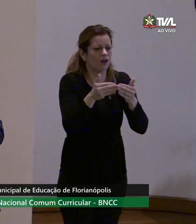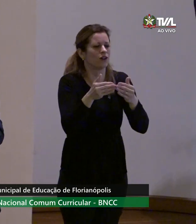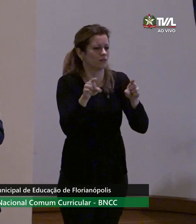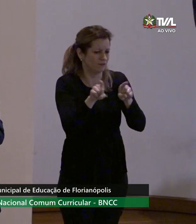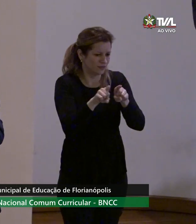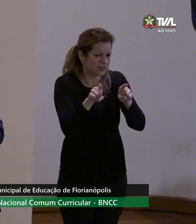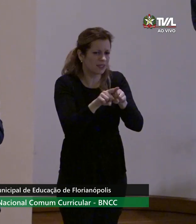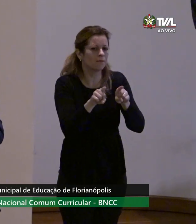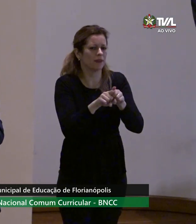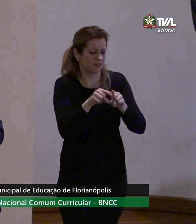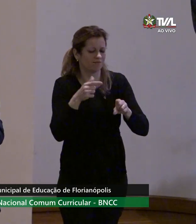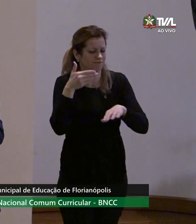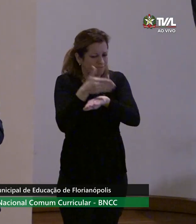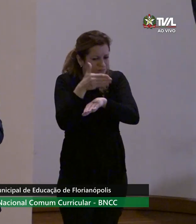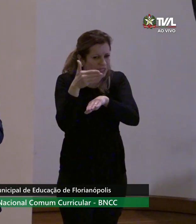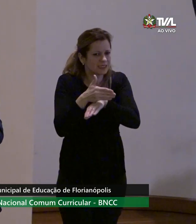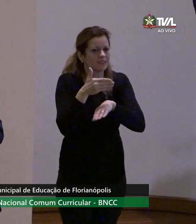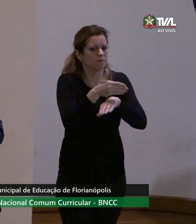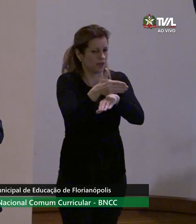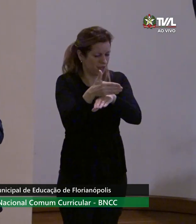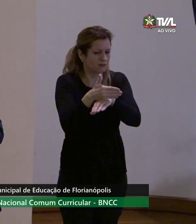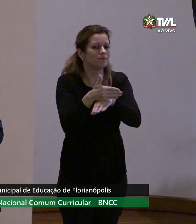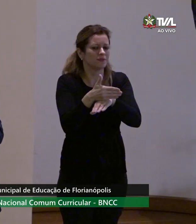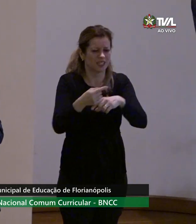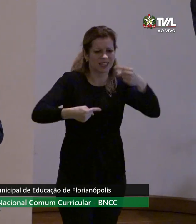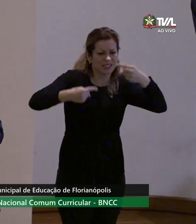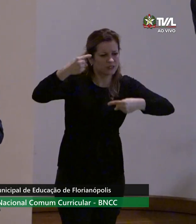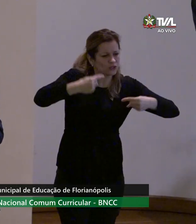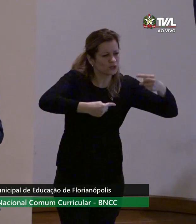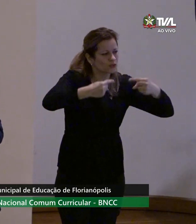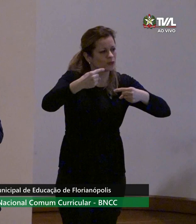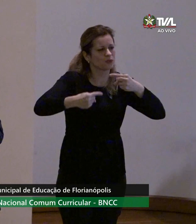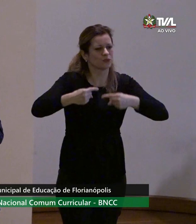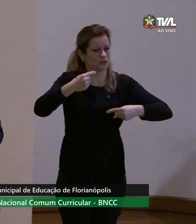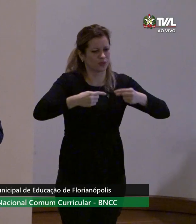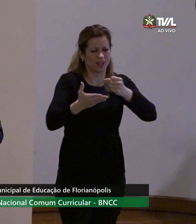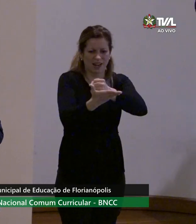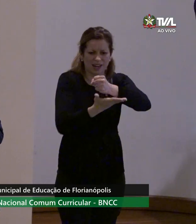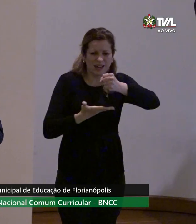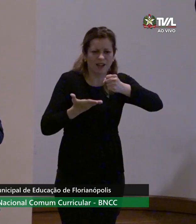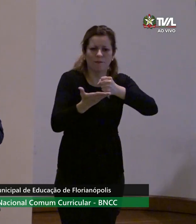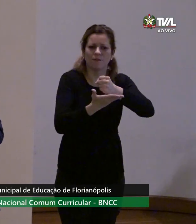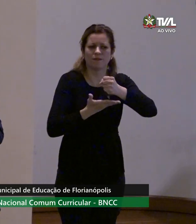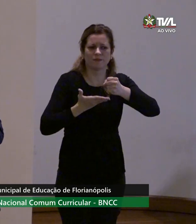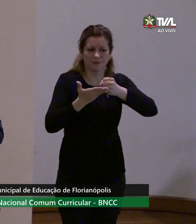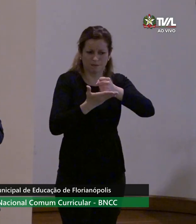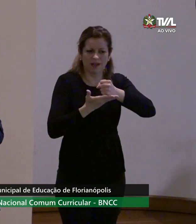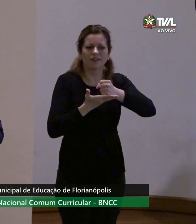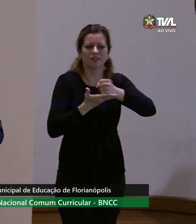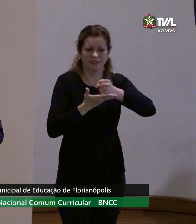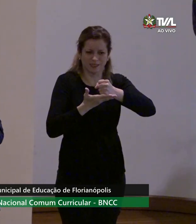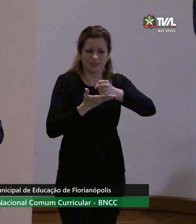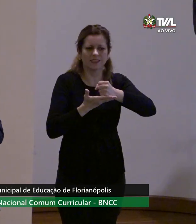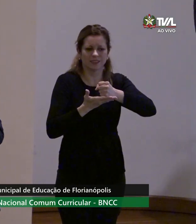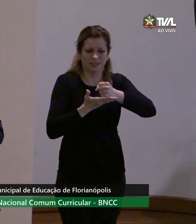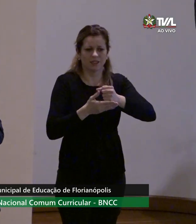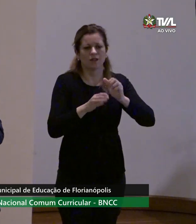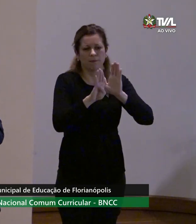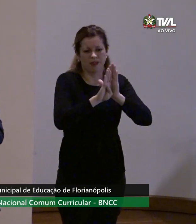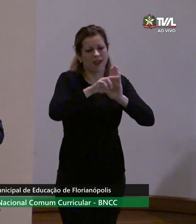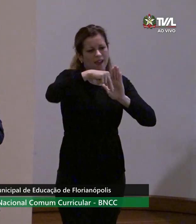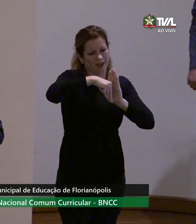um canal de educação um pouco participei das discussões da base nacional é comum